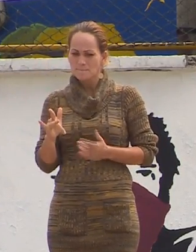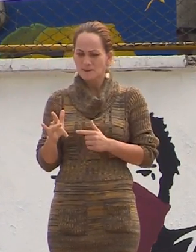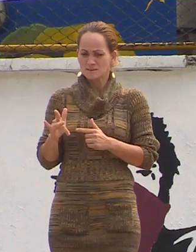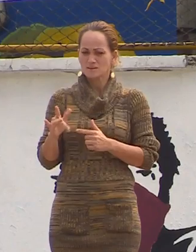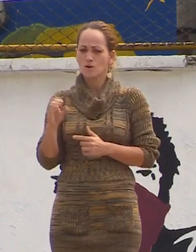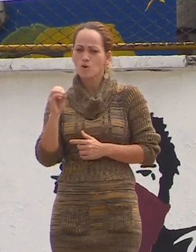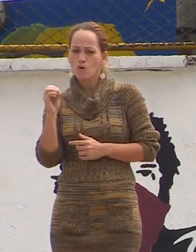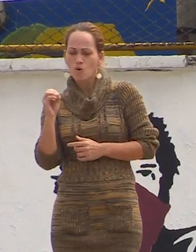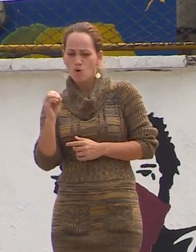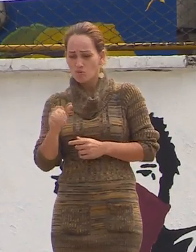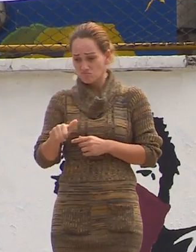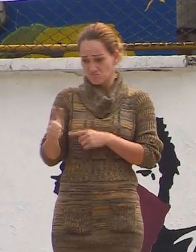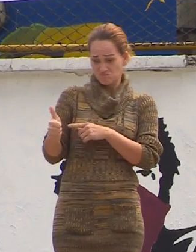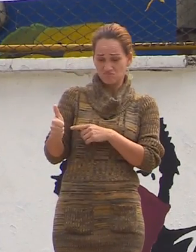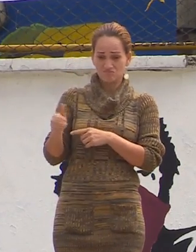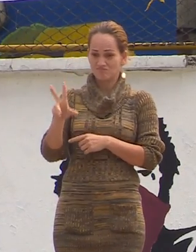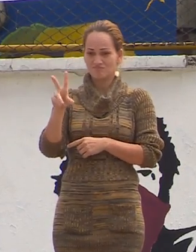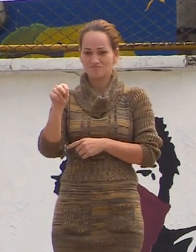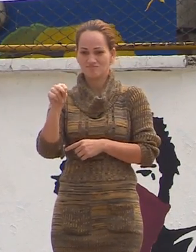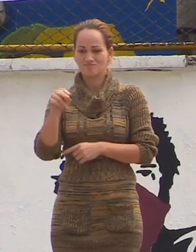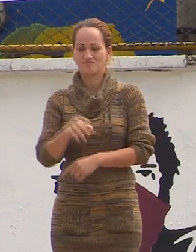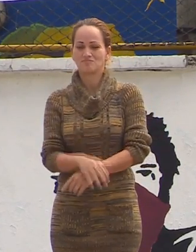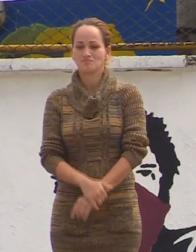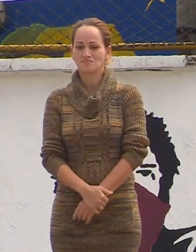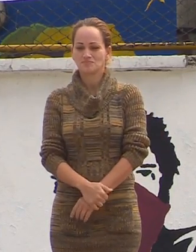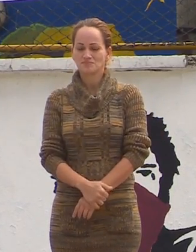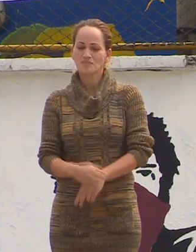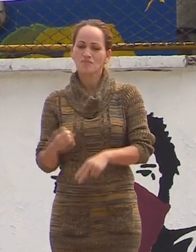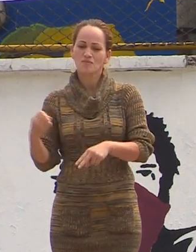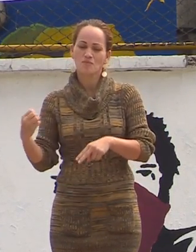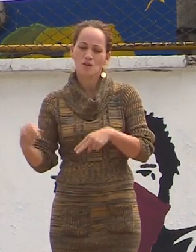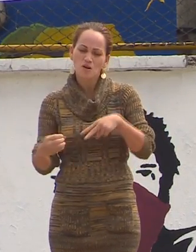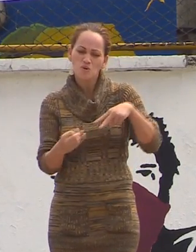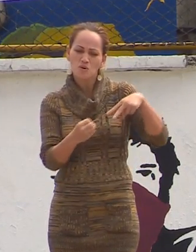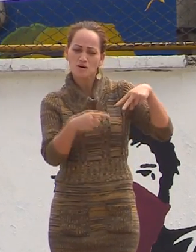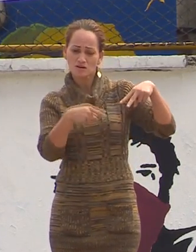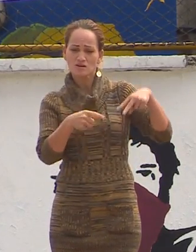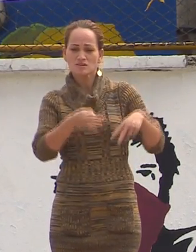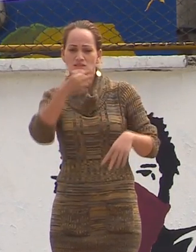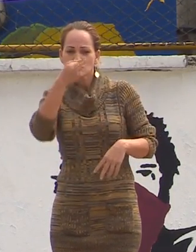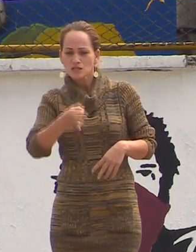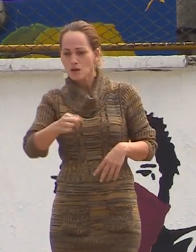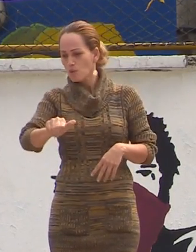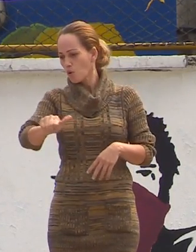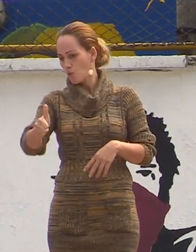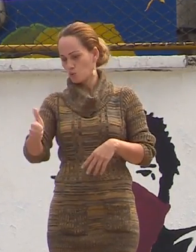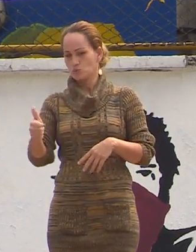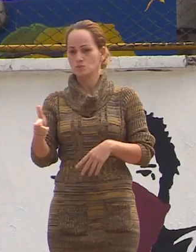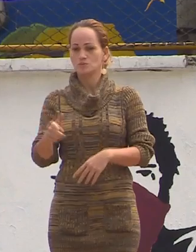en nombre del otro. La educación es siempre del otro.